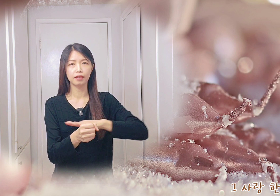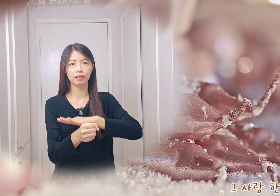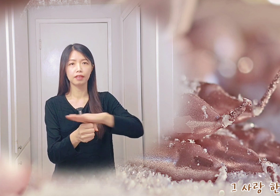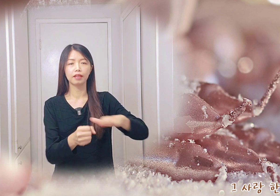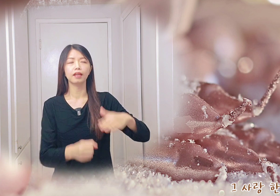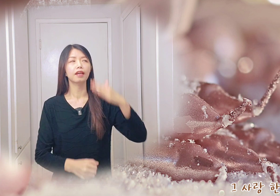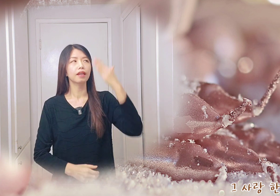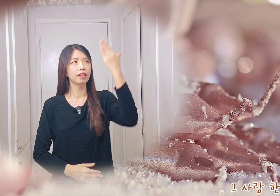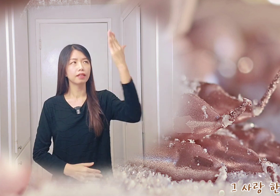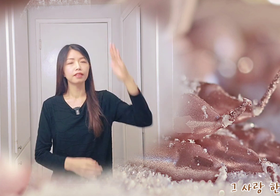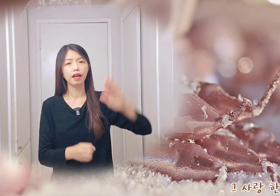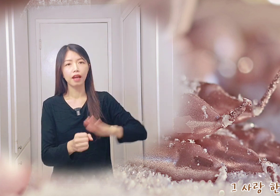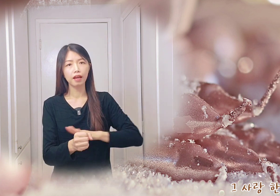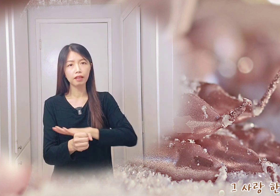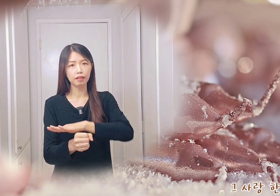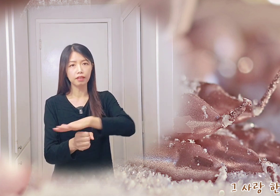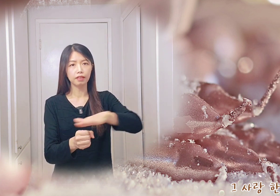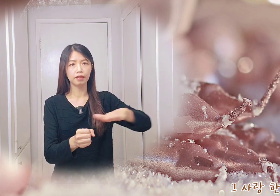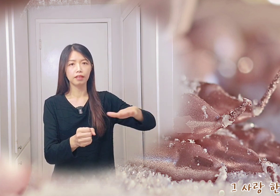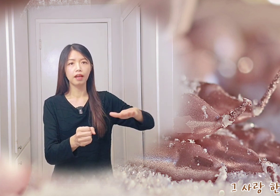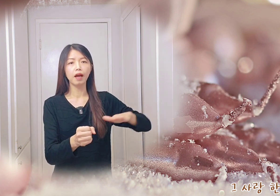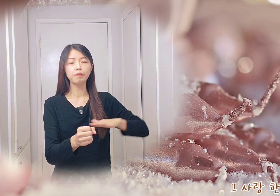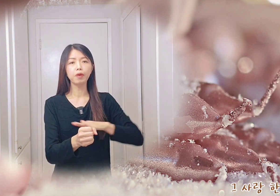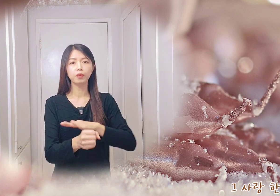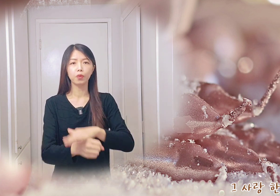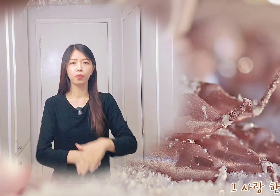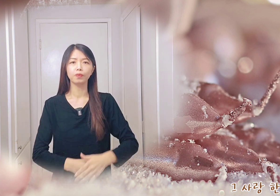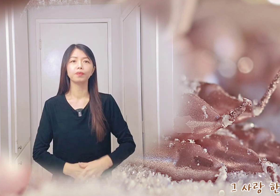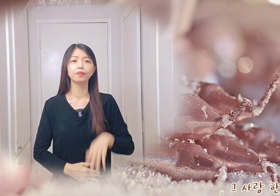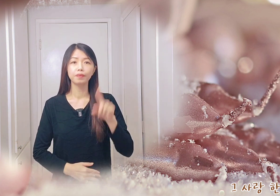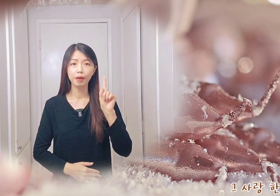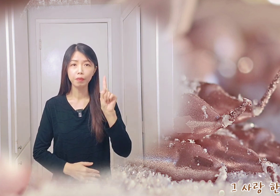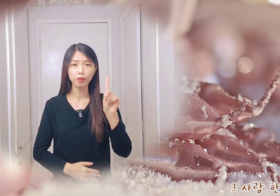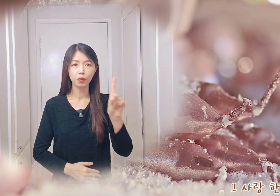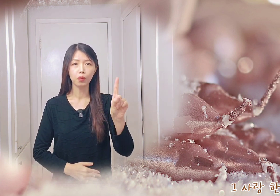됩니다. 그 사랑 한 번도